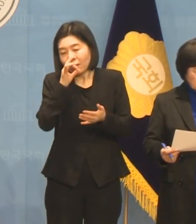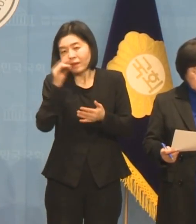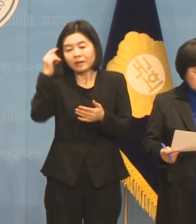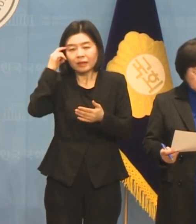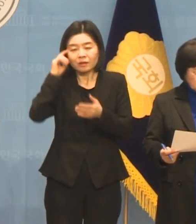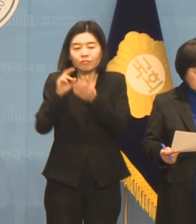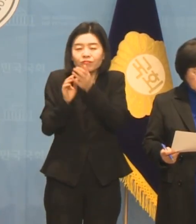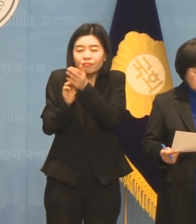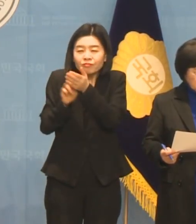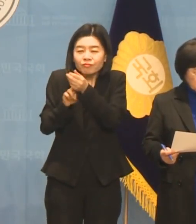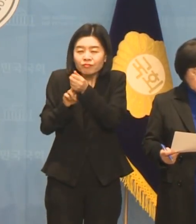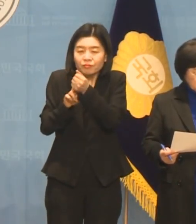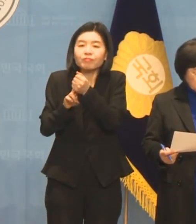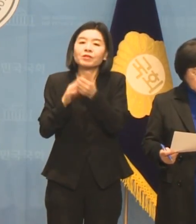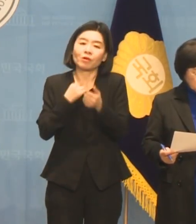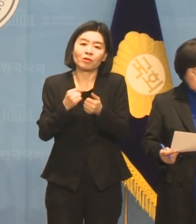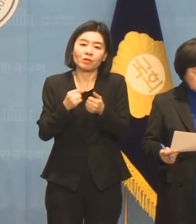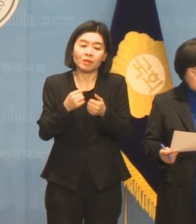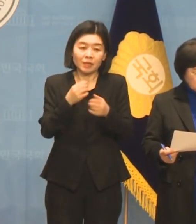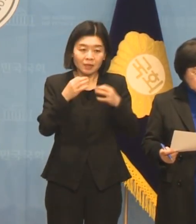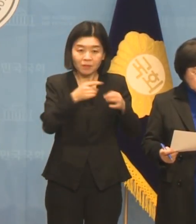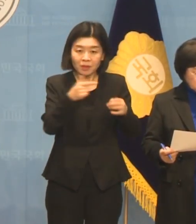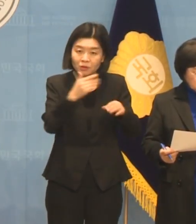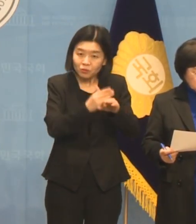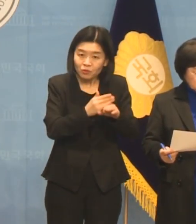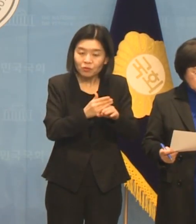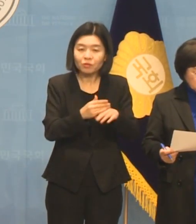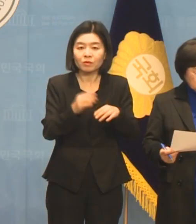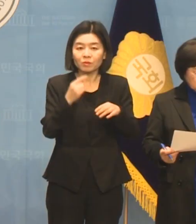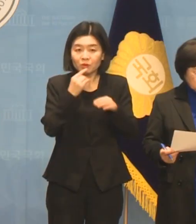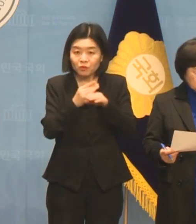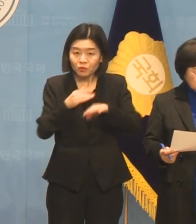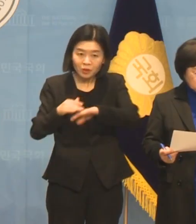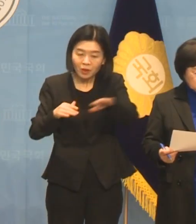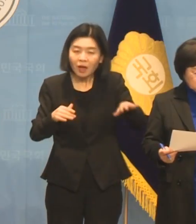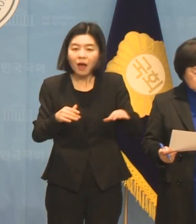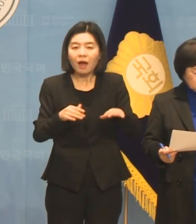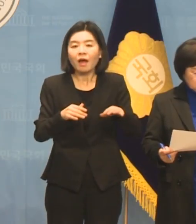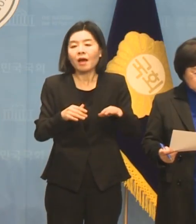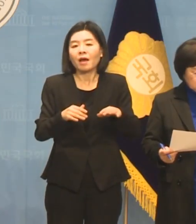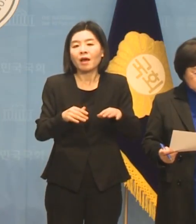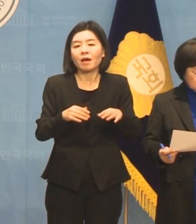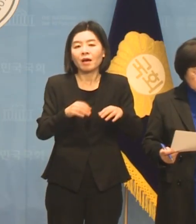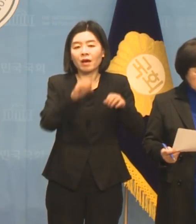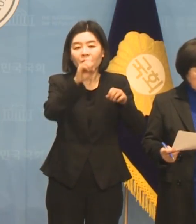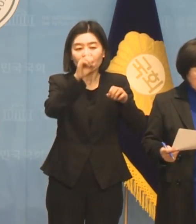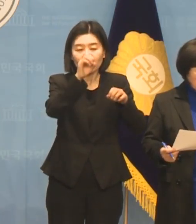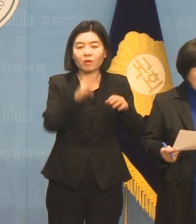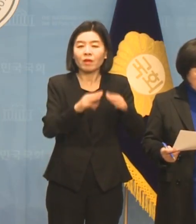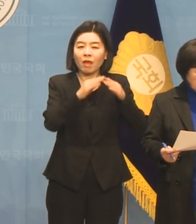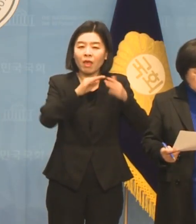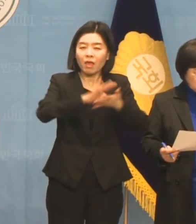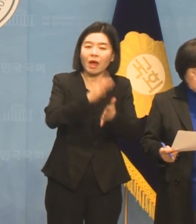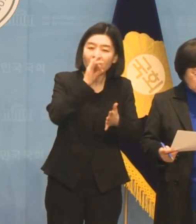김대중과 민주당과 전라도가 날벼락을 맞기에 김정일이 김대중을 협박했다는